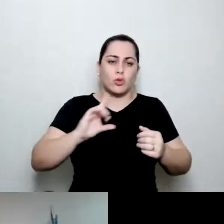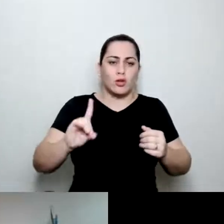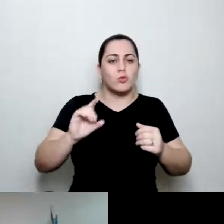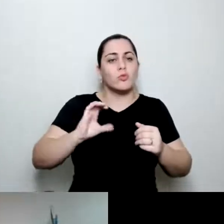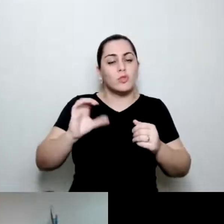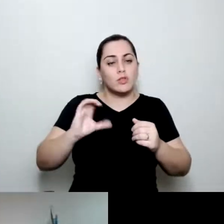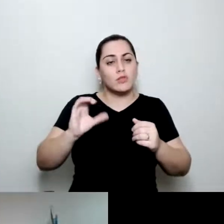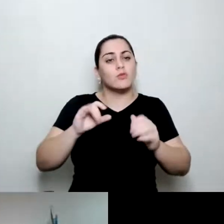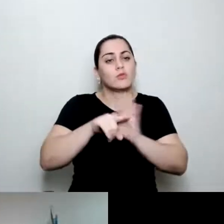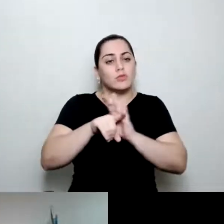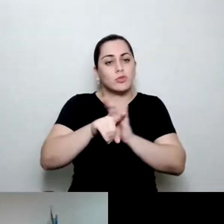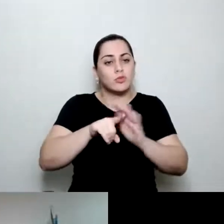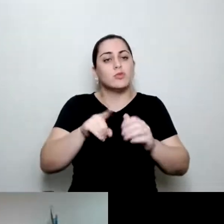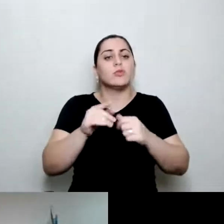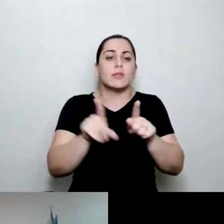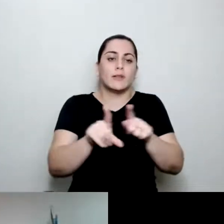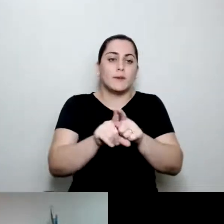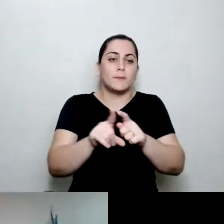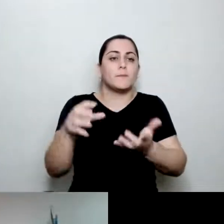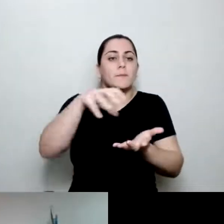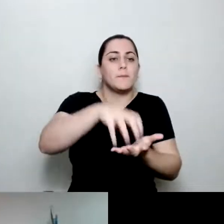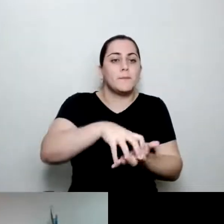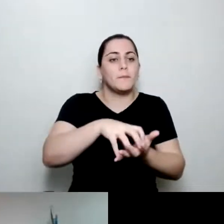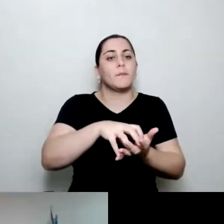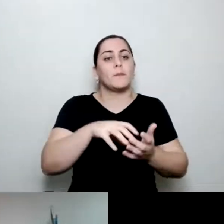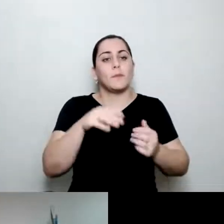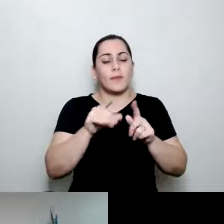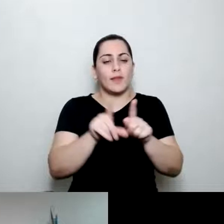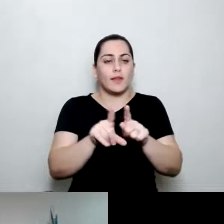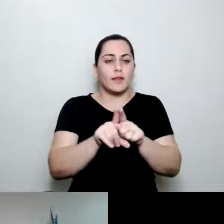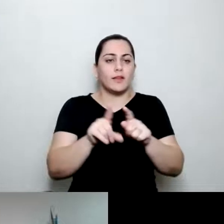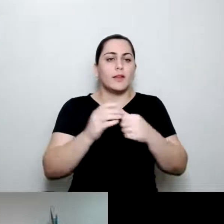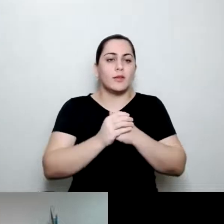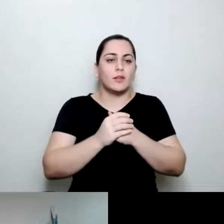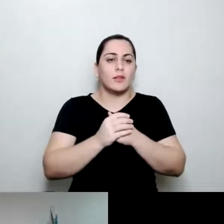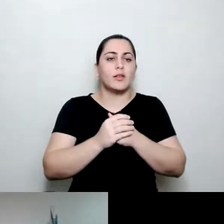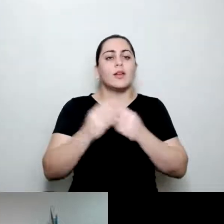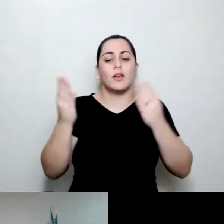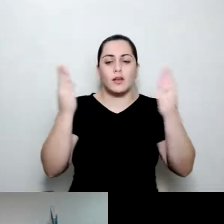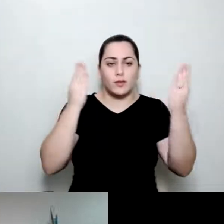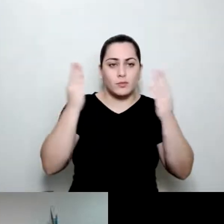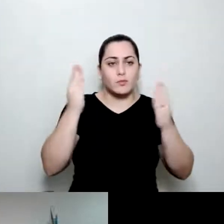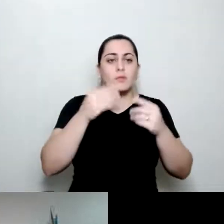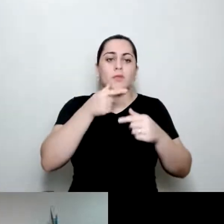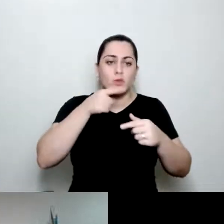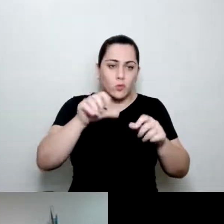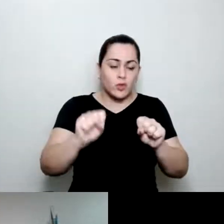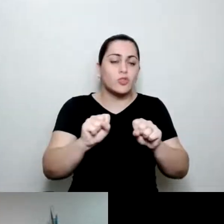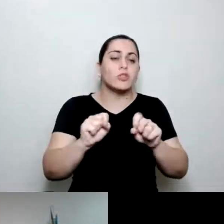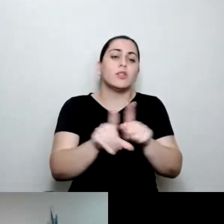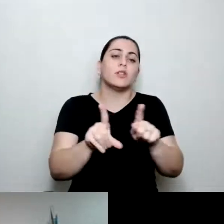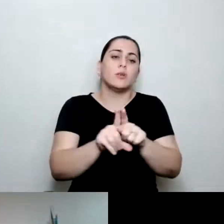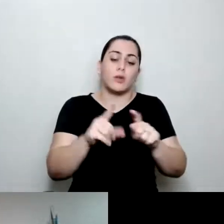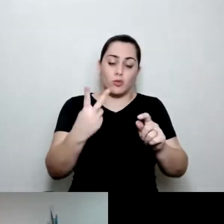The Language Archive no Instituto Max Planck para a Psicolinguística. Aí, desde 2012,